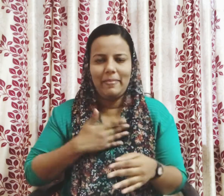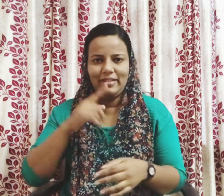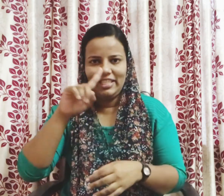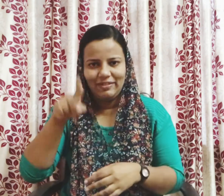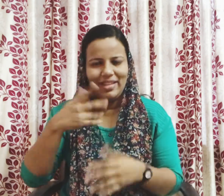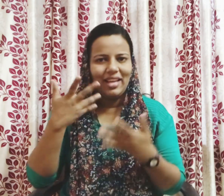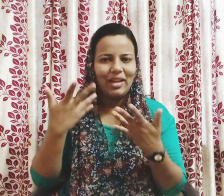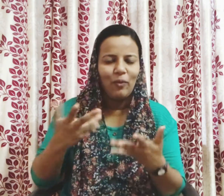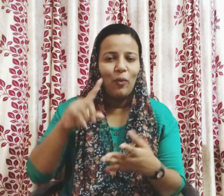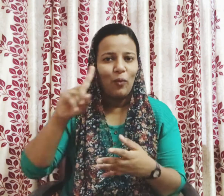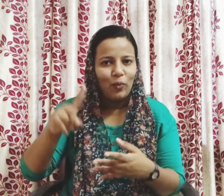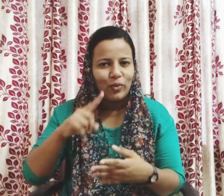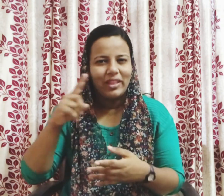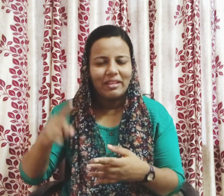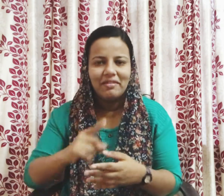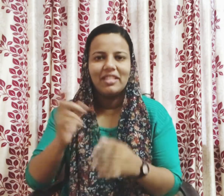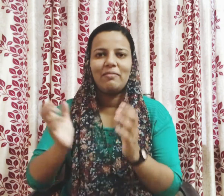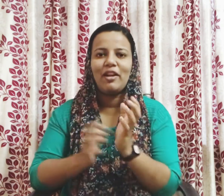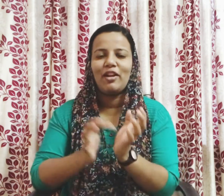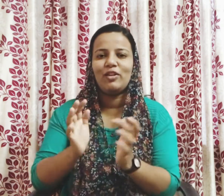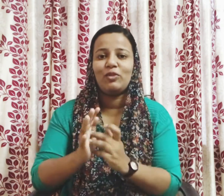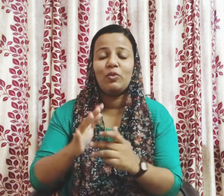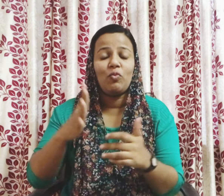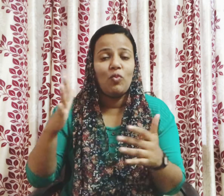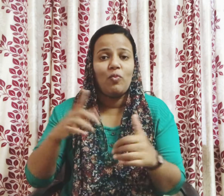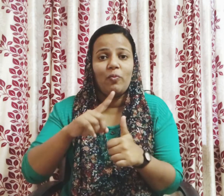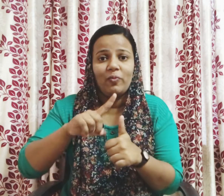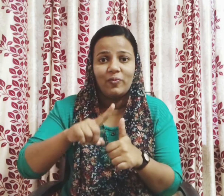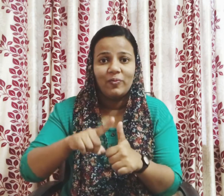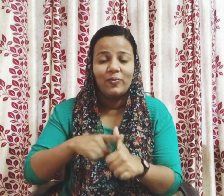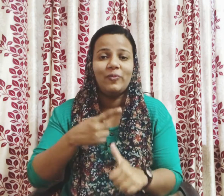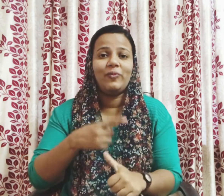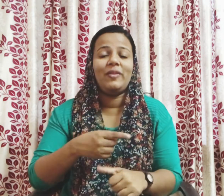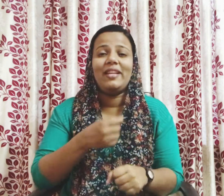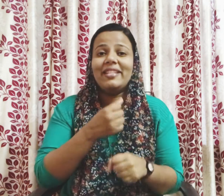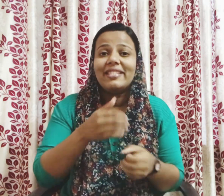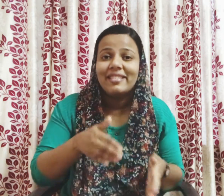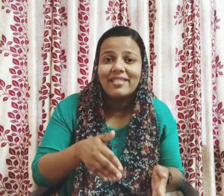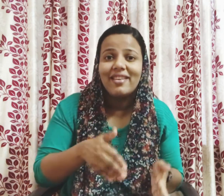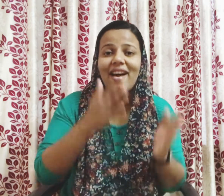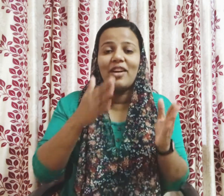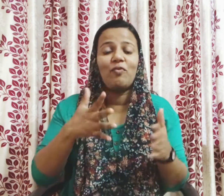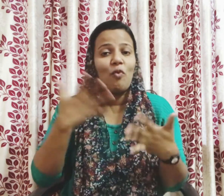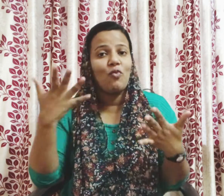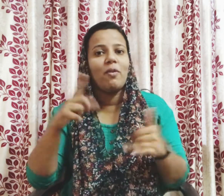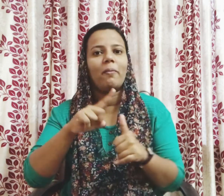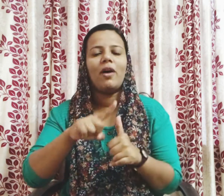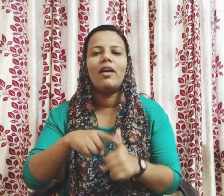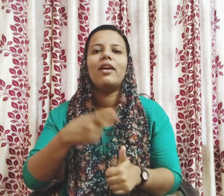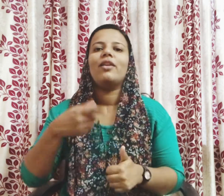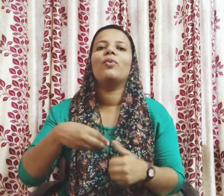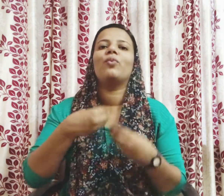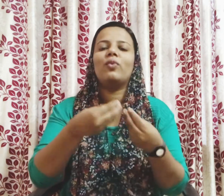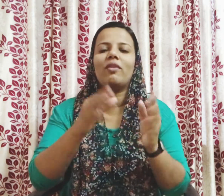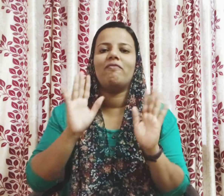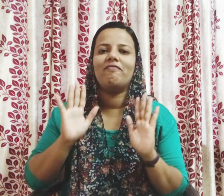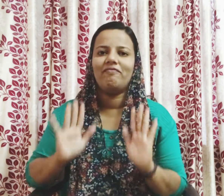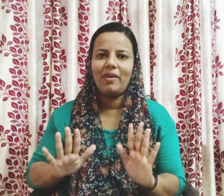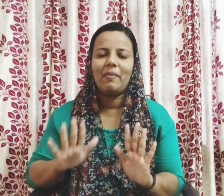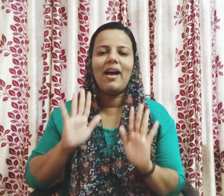ജീവിതത്തിൽ. ഓരോ ദിവസവും ദൈവത്തിനും കർത്താവിൻ്റെ സാന്നിധ്യത്തിനും ഏറ്റവും വലിയ പ്രാധാന്യം നമ്മുടെ ജീവിതത്തിൽ കൊടുക്കണം.